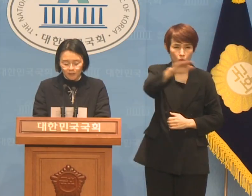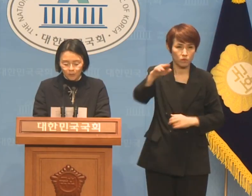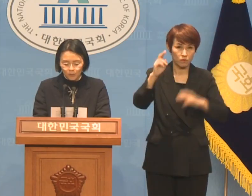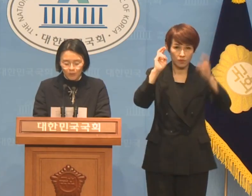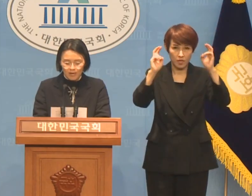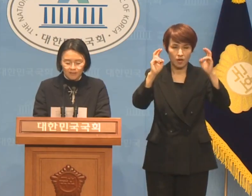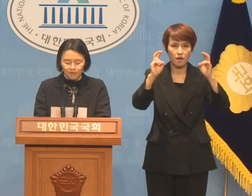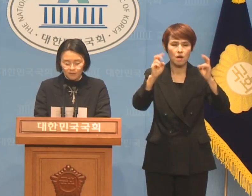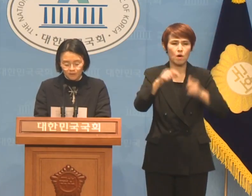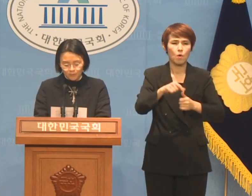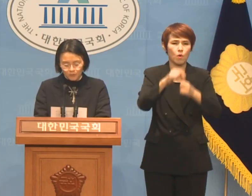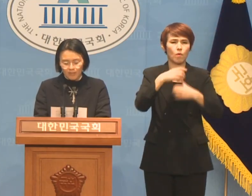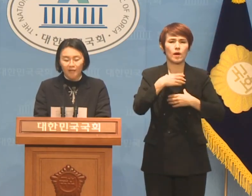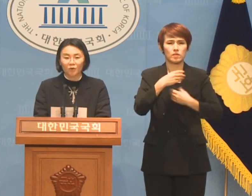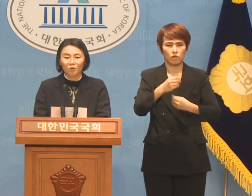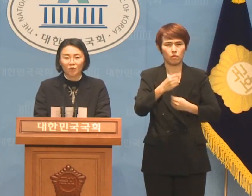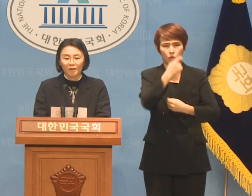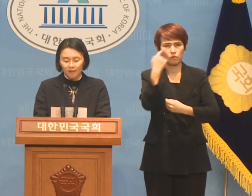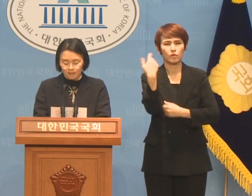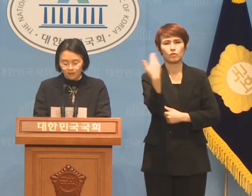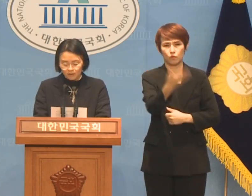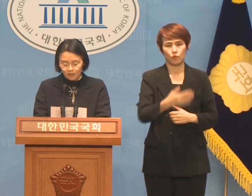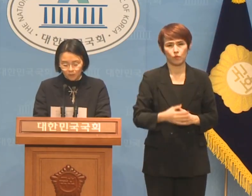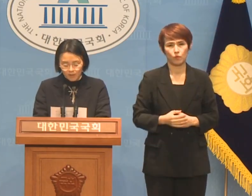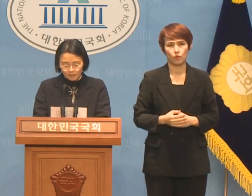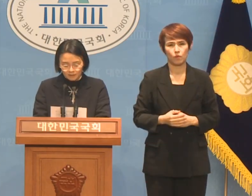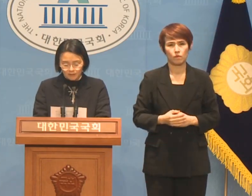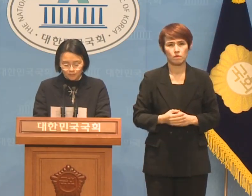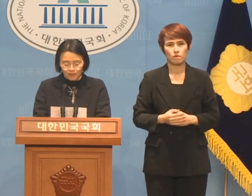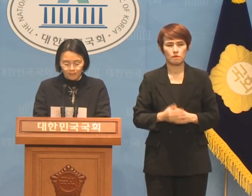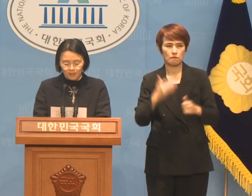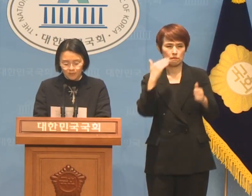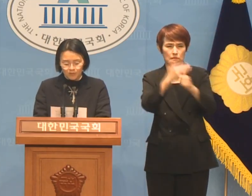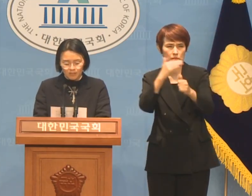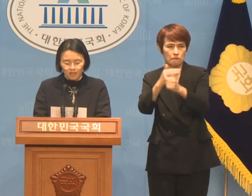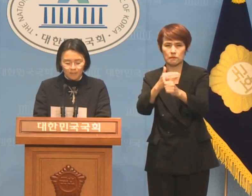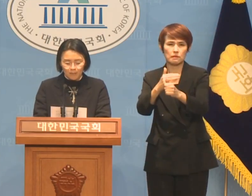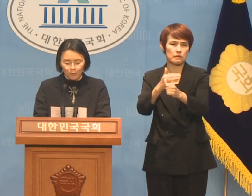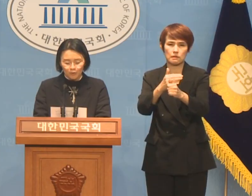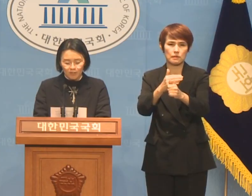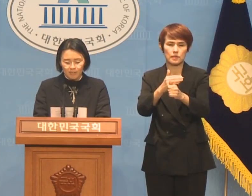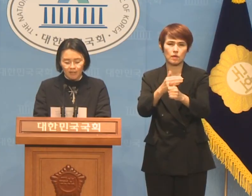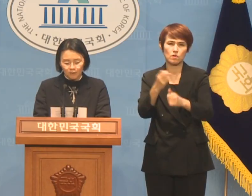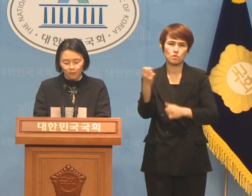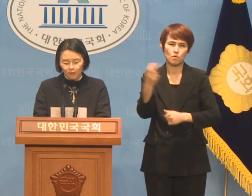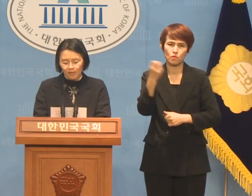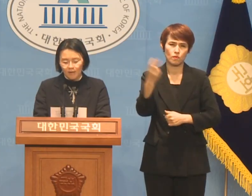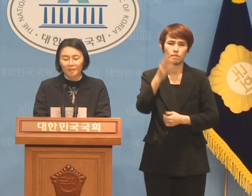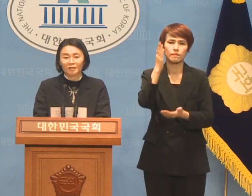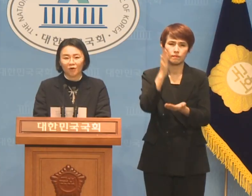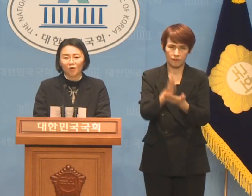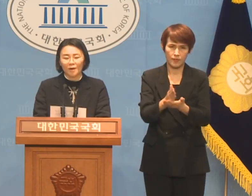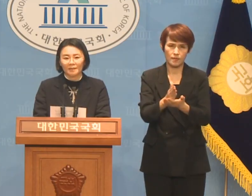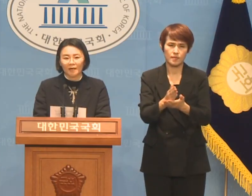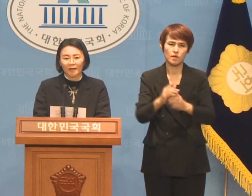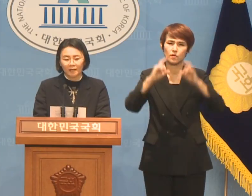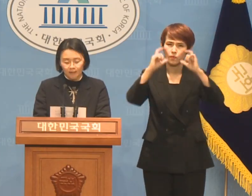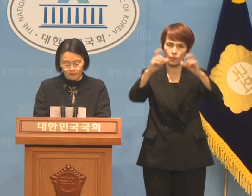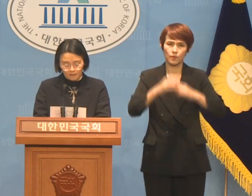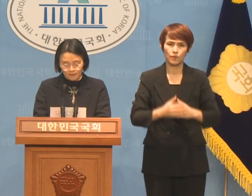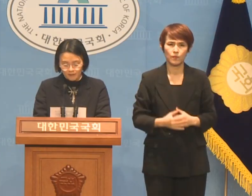기업이 고용의 안정성을 보장하고 정리해고와 같은 불합리한 조치가 반복되지 않도록 해야 함을